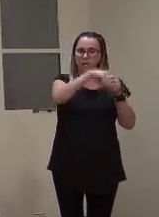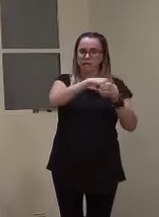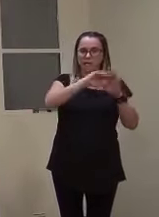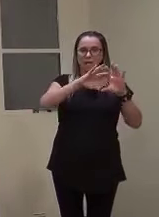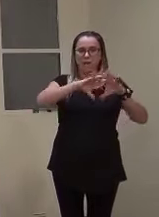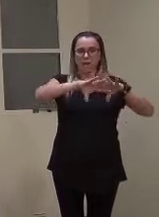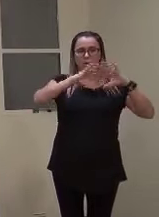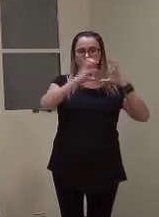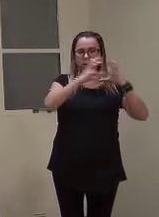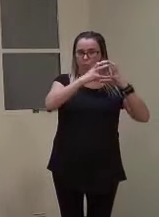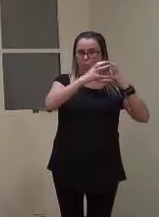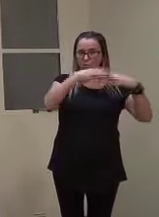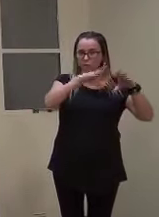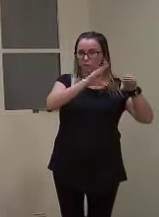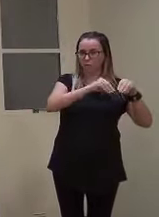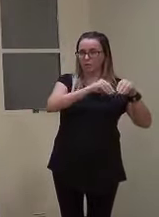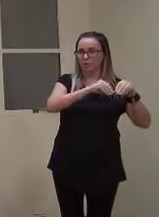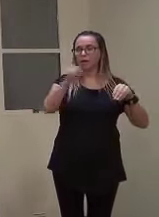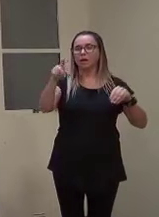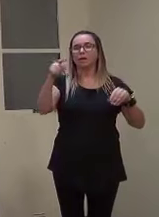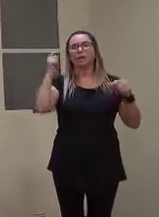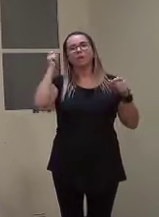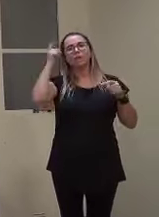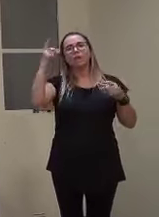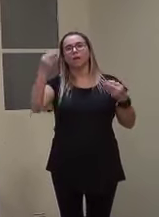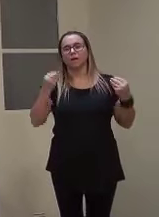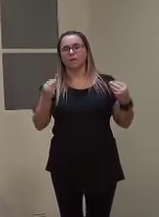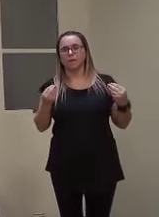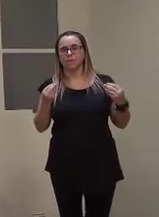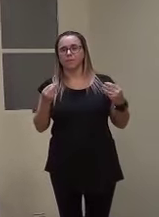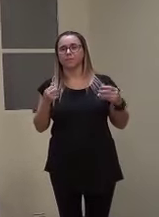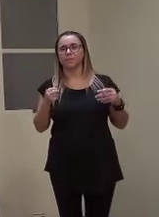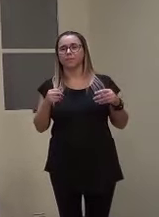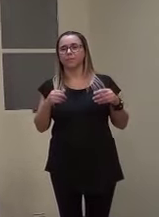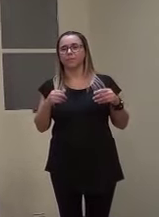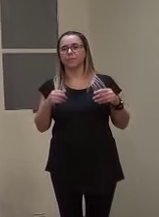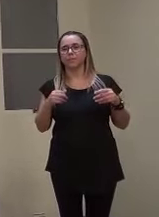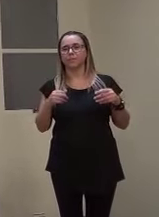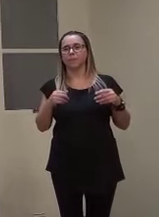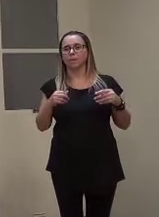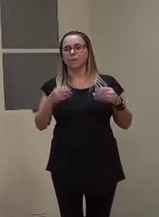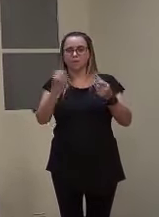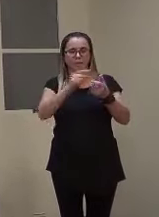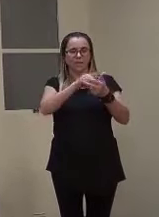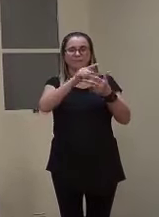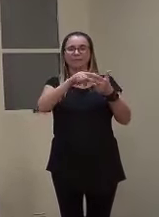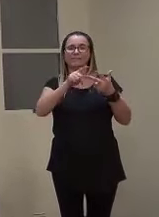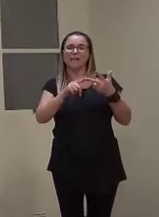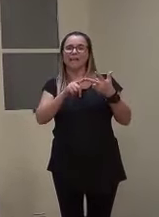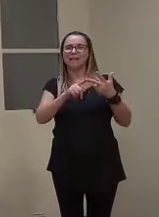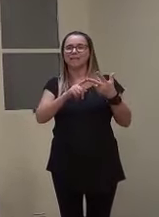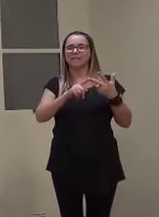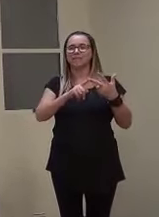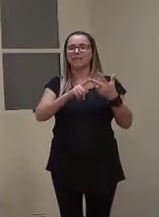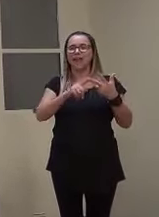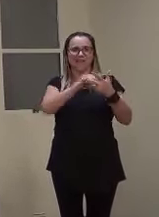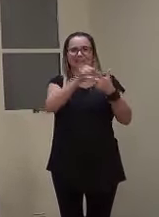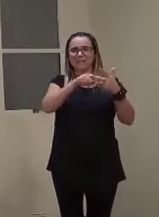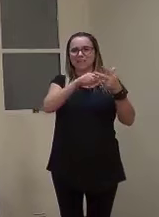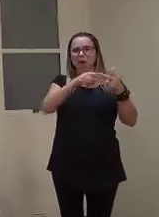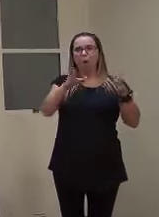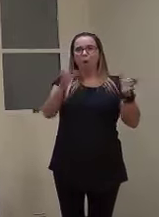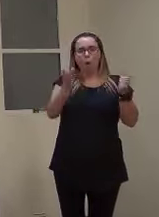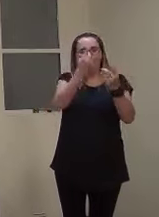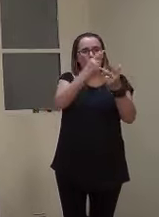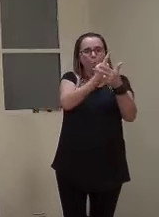que la idea es paciente podríamos decir tomando a los tres mosqueteros una para todos es